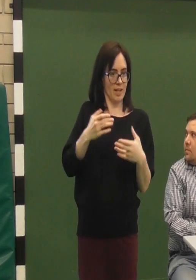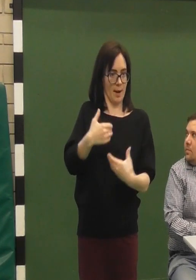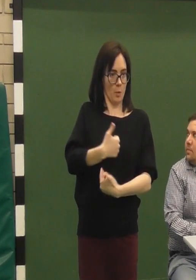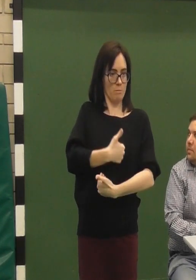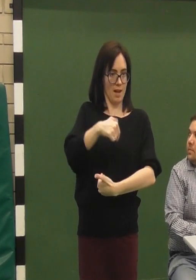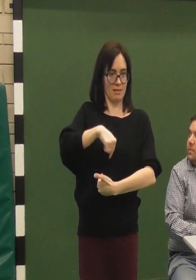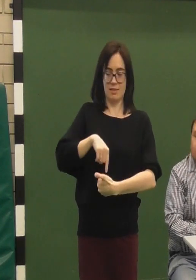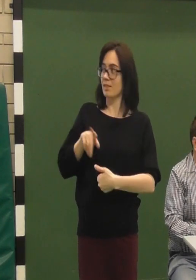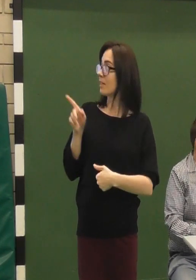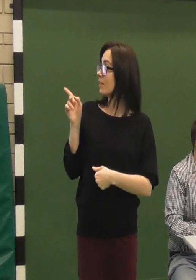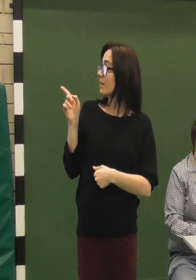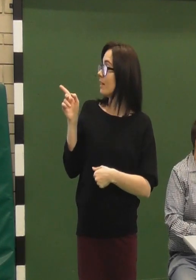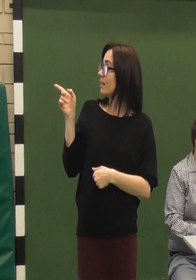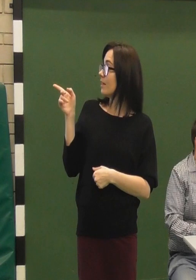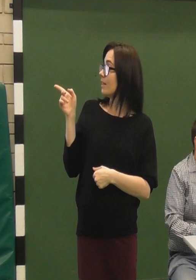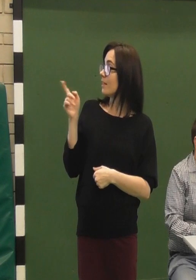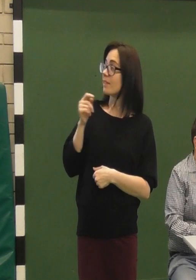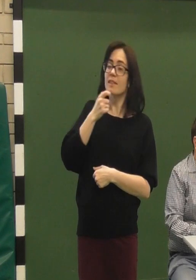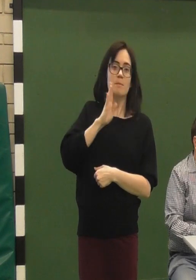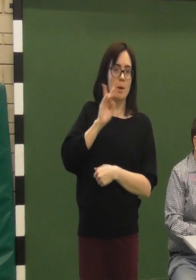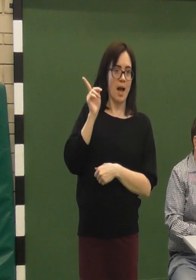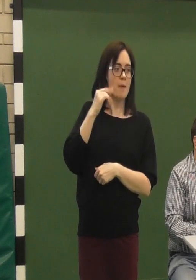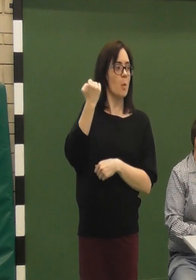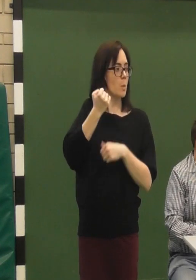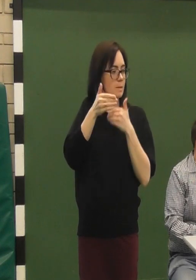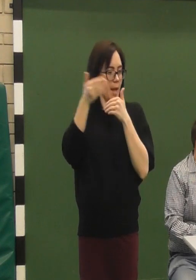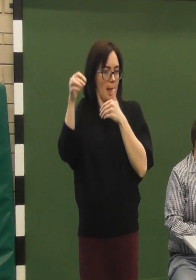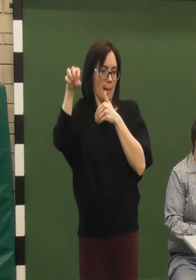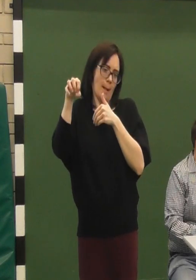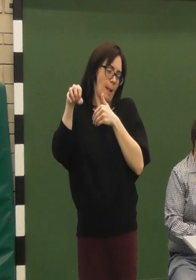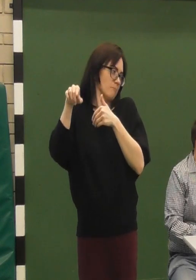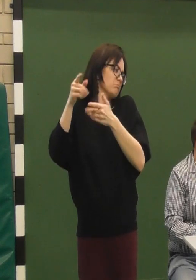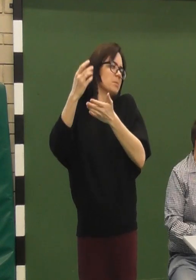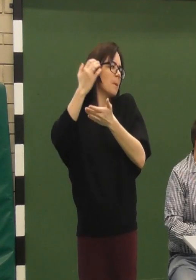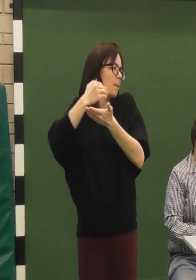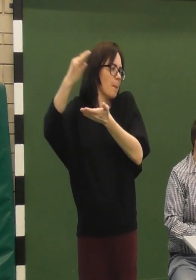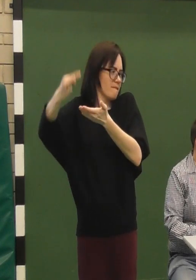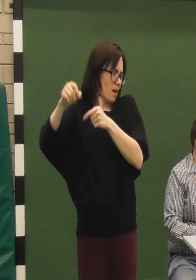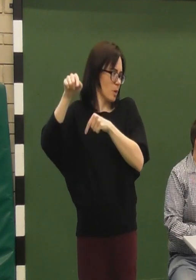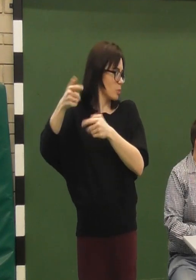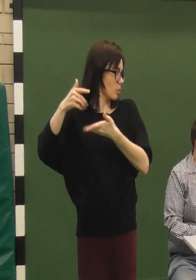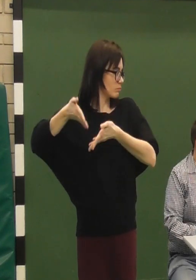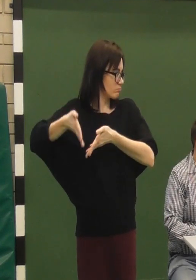Nagymamám az Ózd mellett született egy kis faluban.